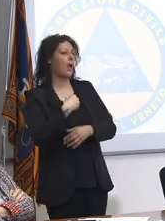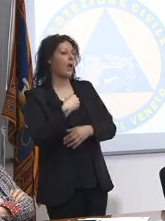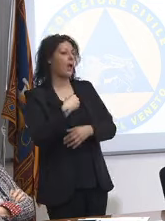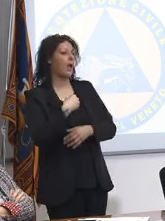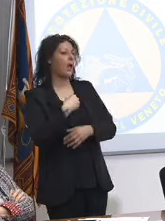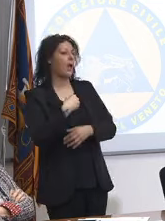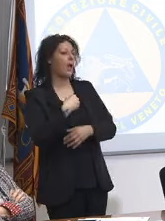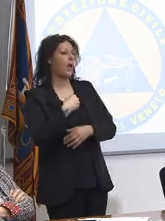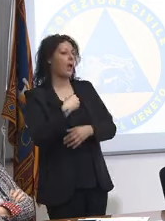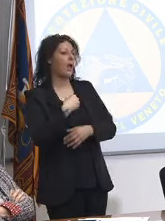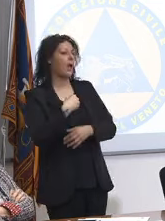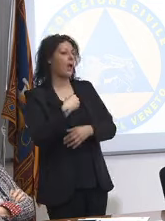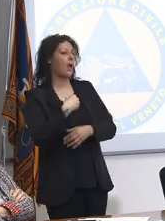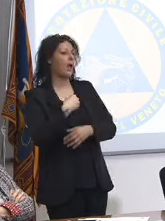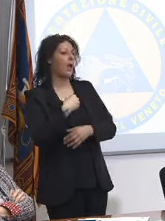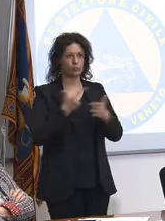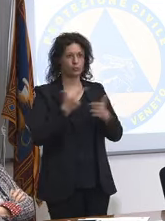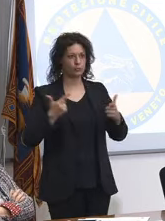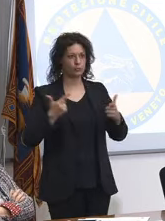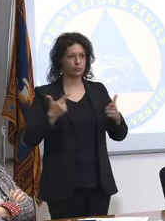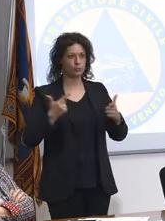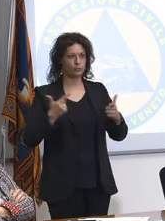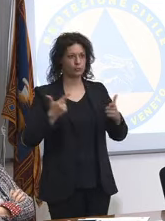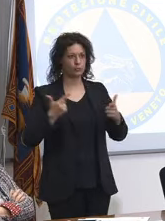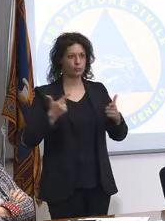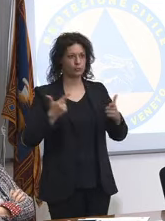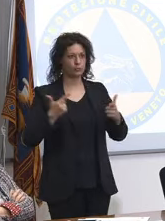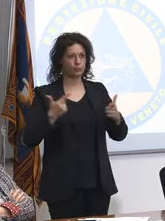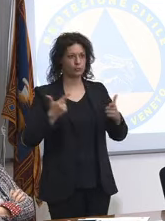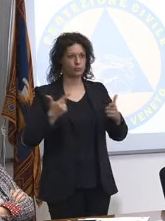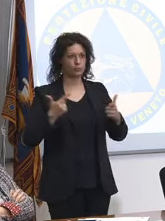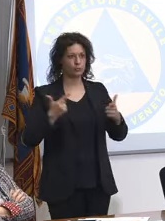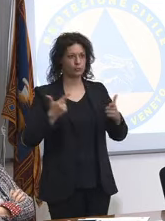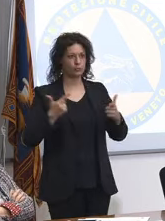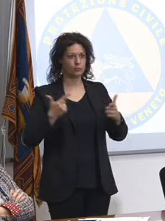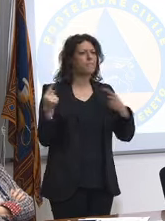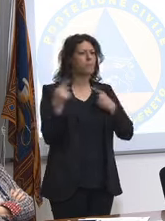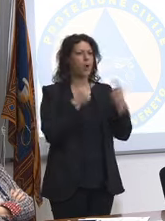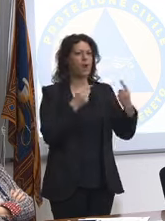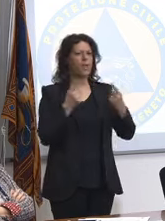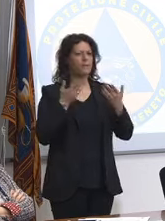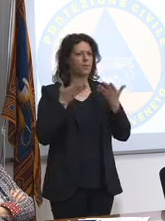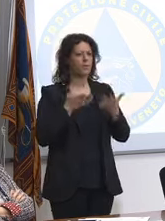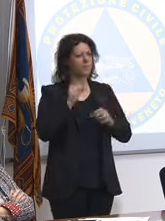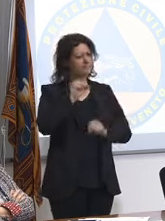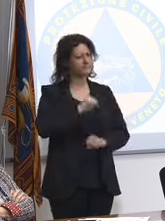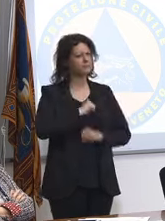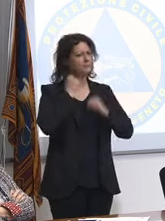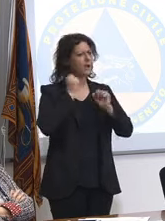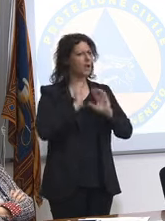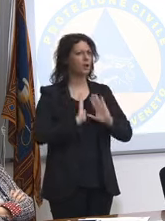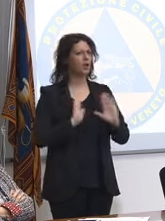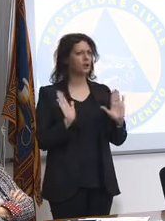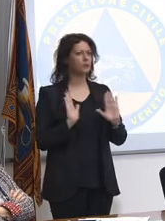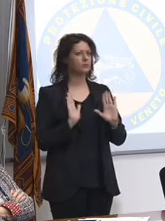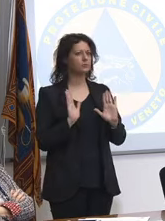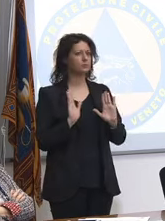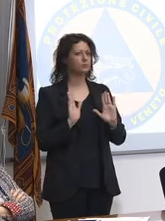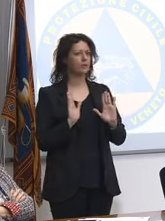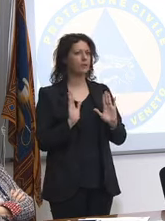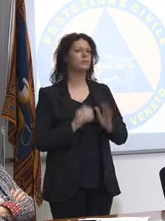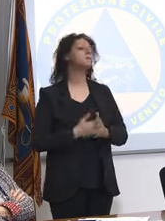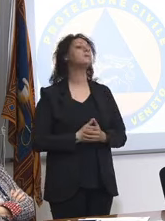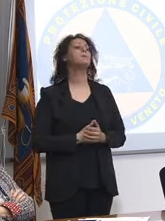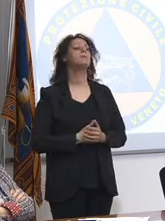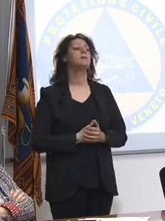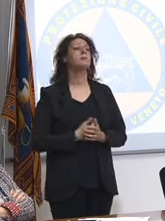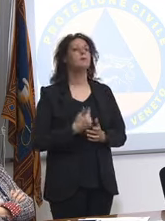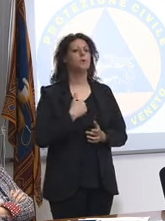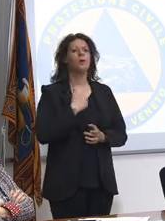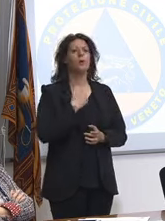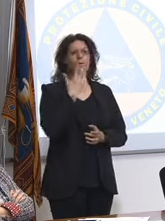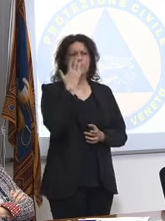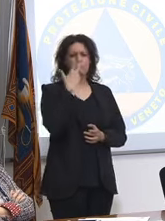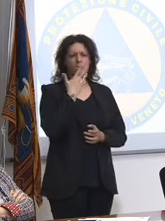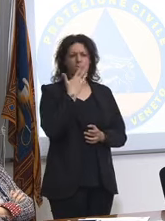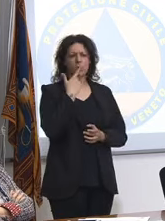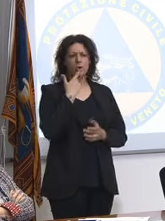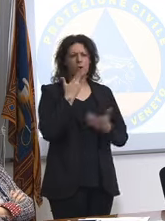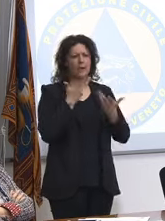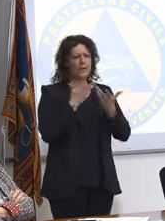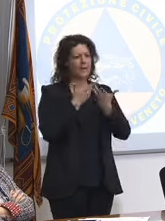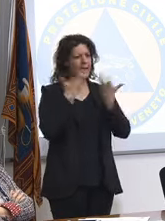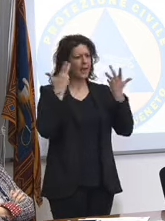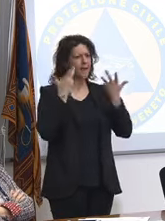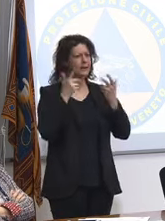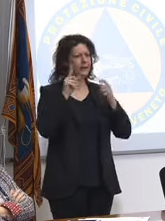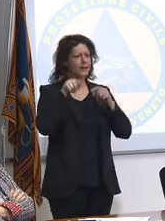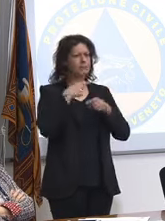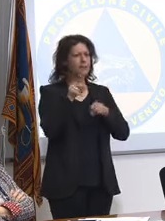Dico, io non ci trovo nulla da far polemica, mi spiace, e sarà mio ruolo rimettere insieme i colci anche di questa